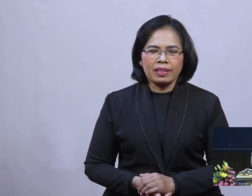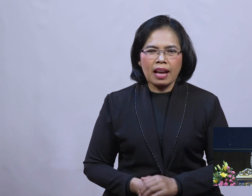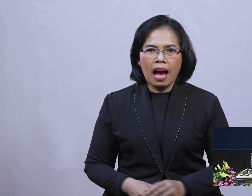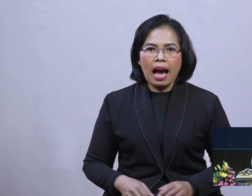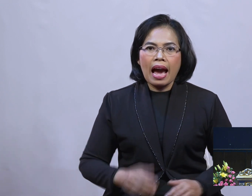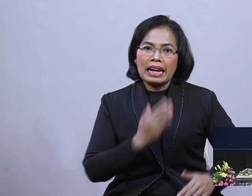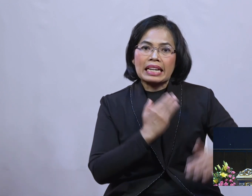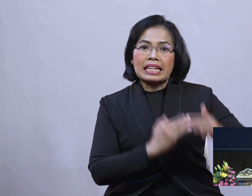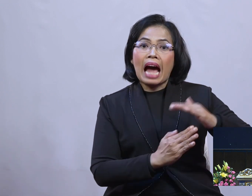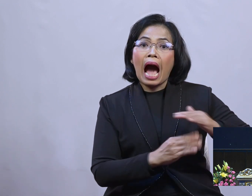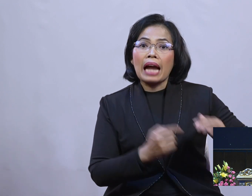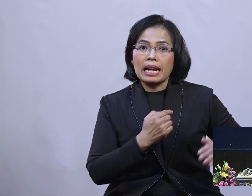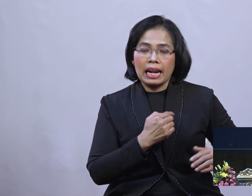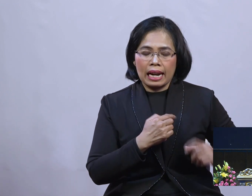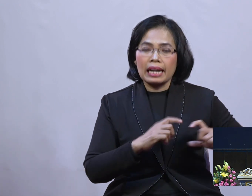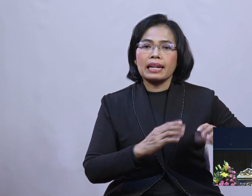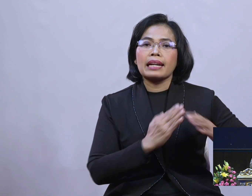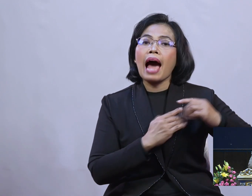perintah